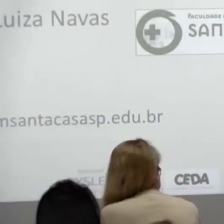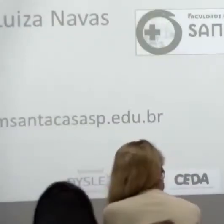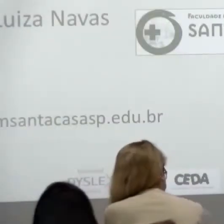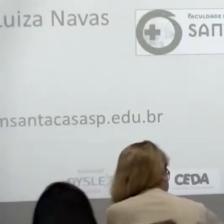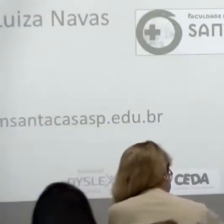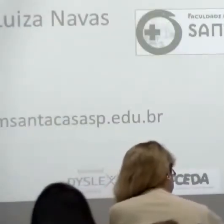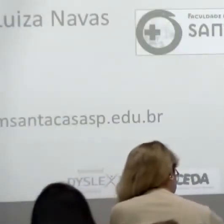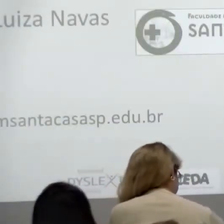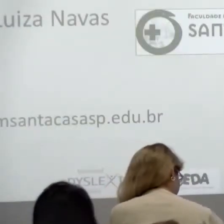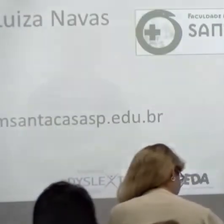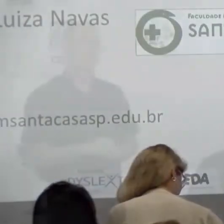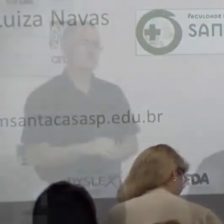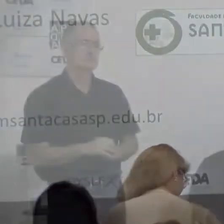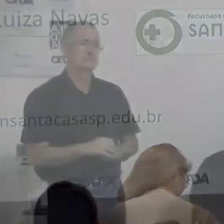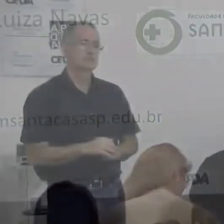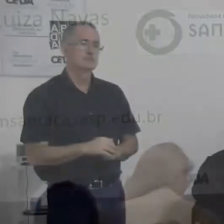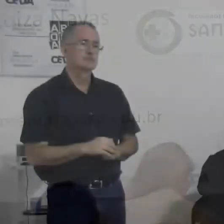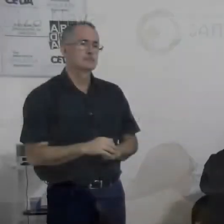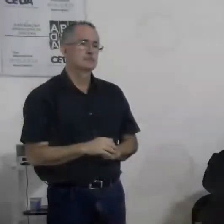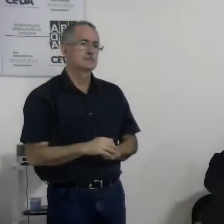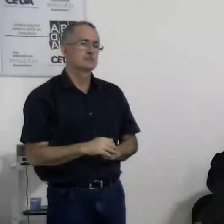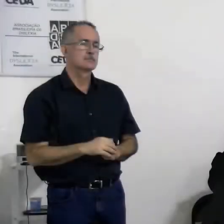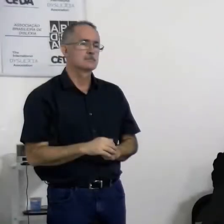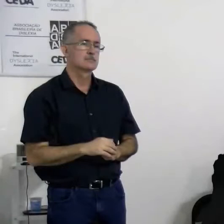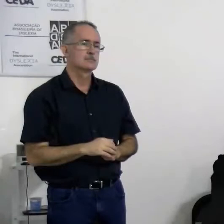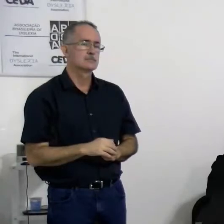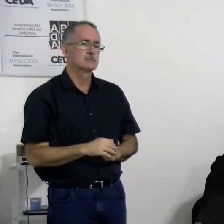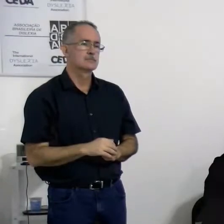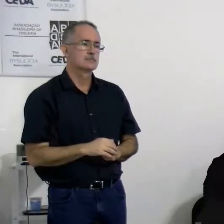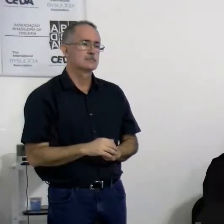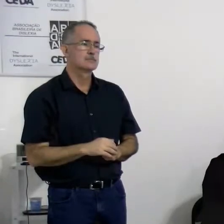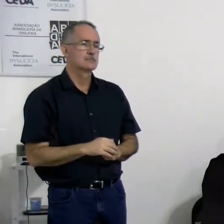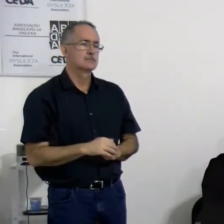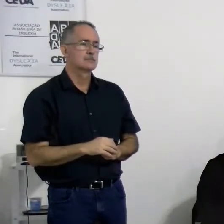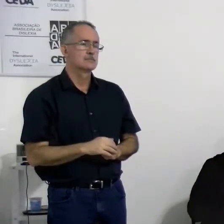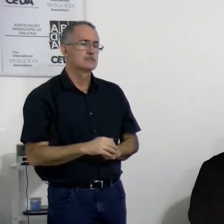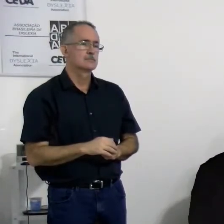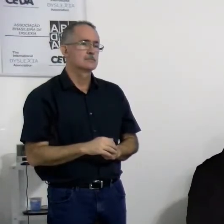corroborate the fact that the child is an at-risk child?